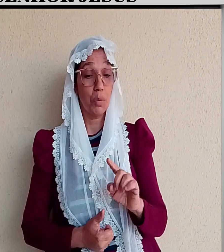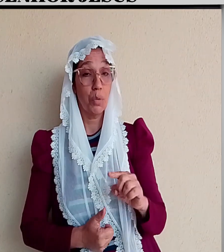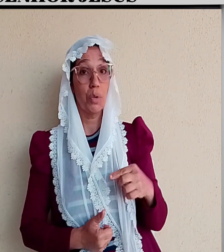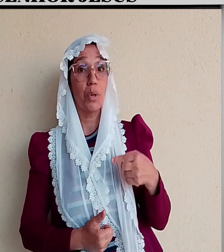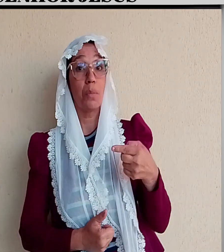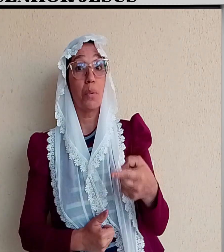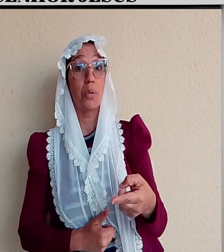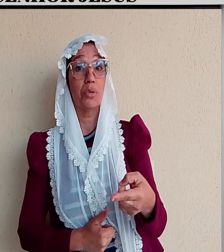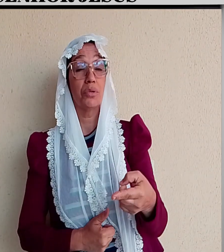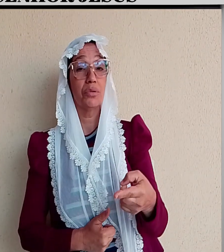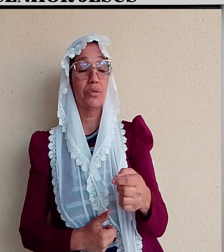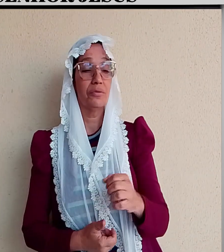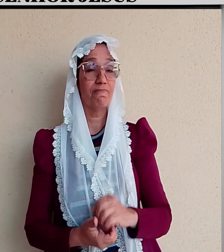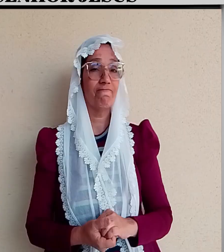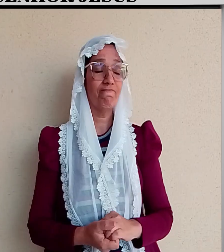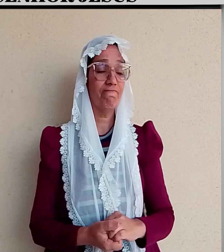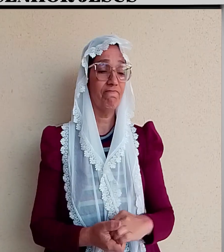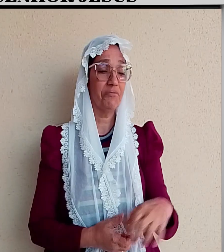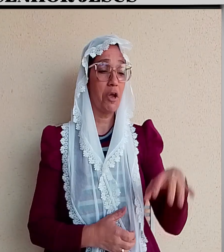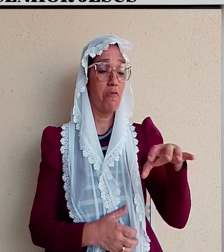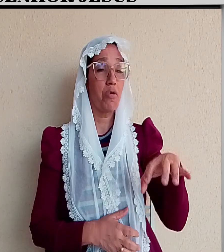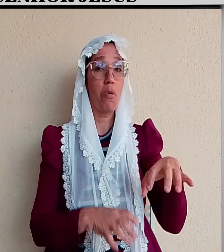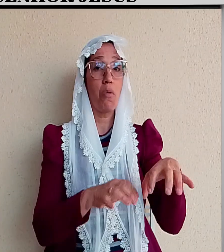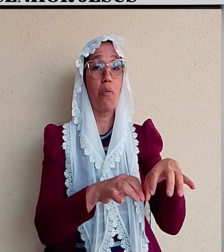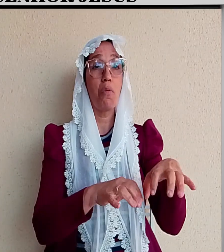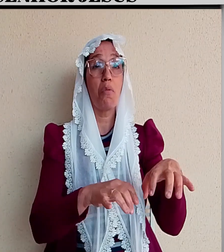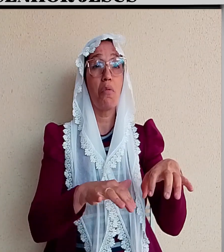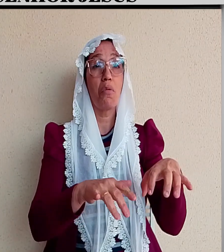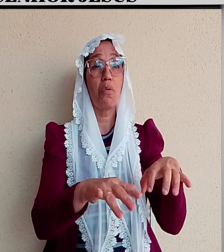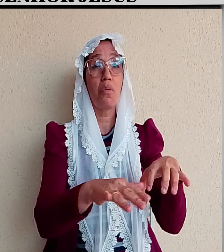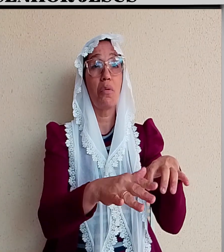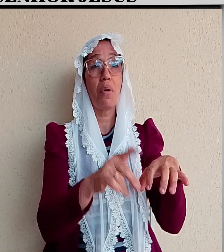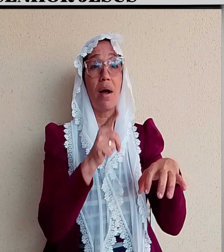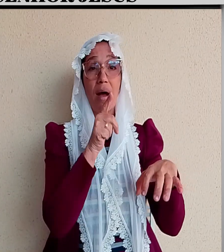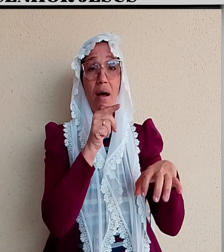Jesus. Lá isolado, ele ouviu vozes que ele não tinha escutado.